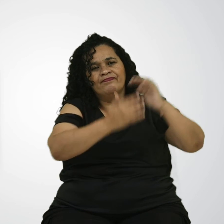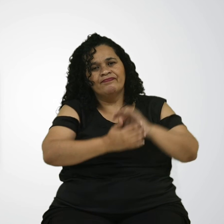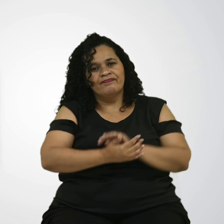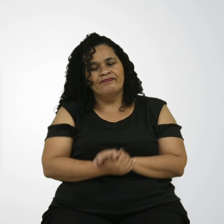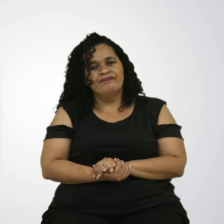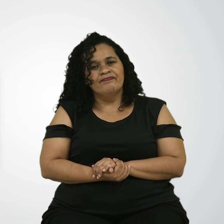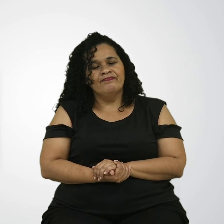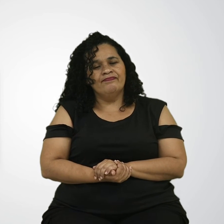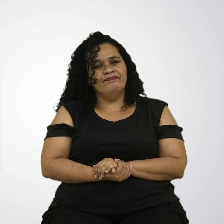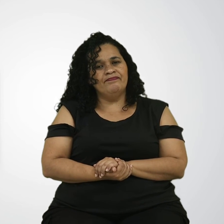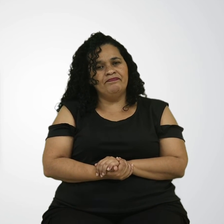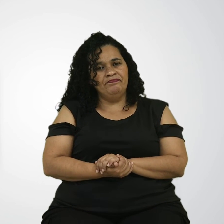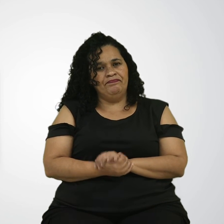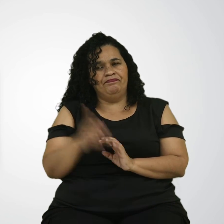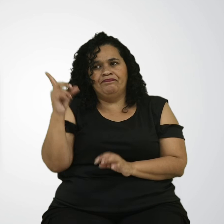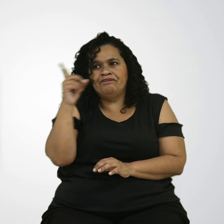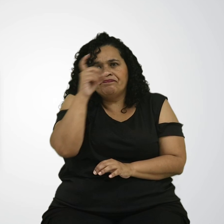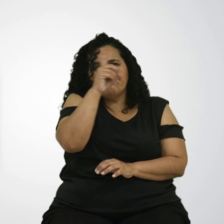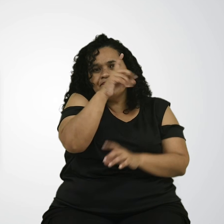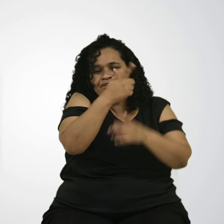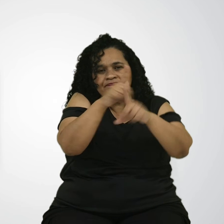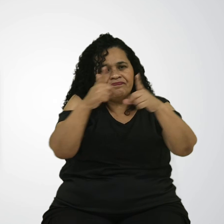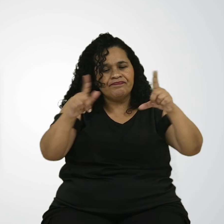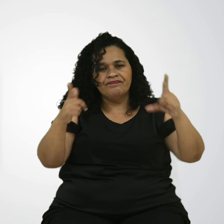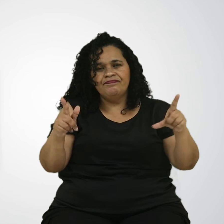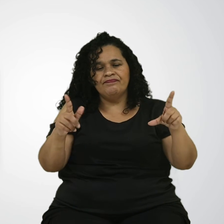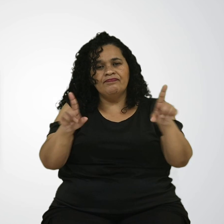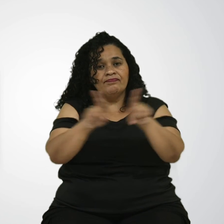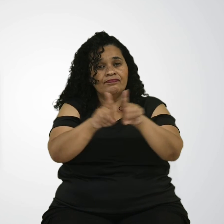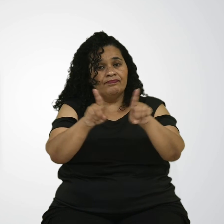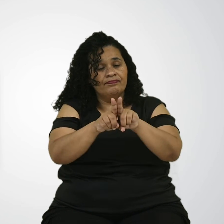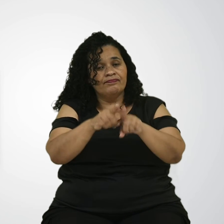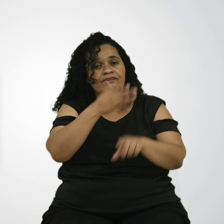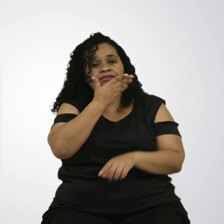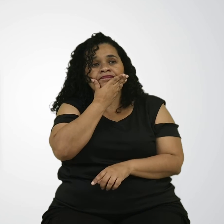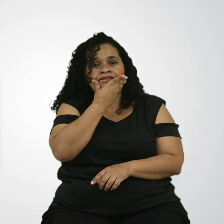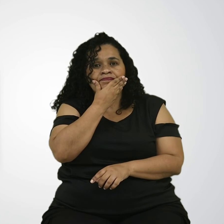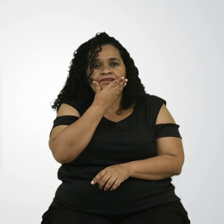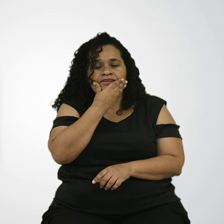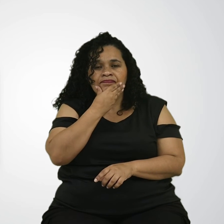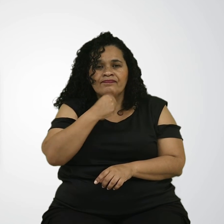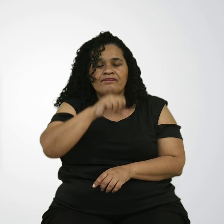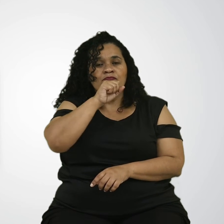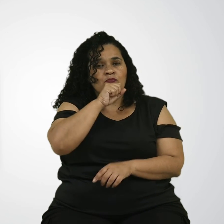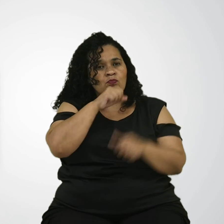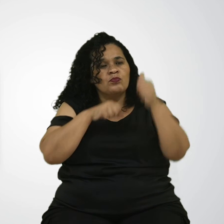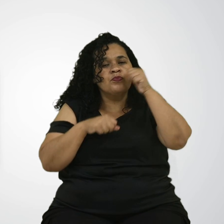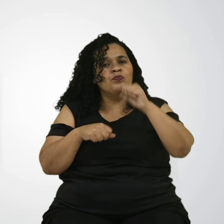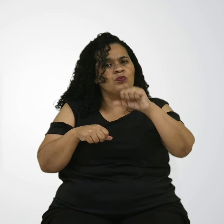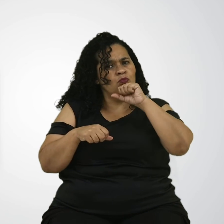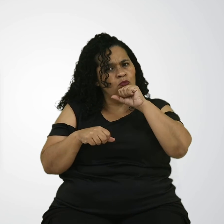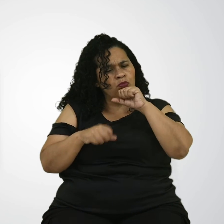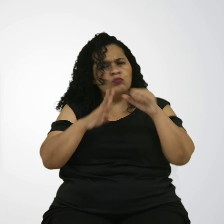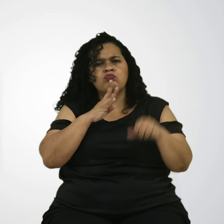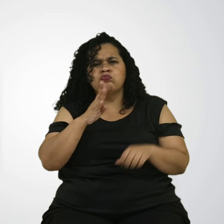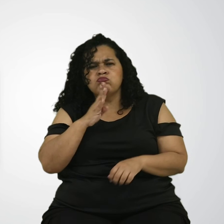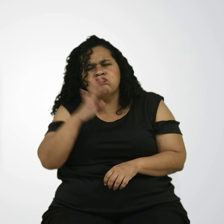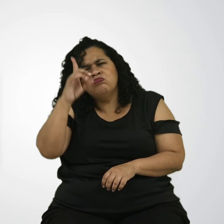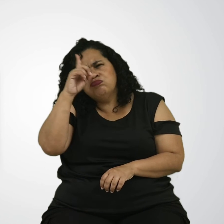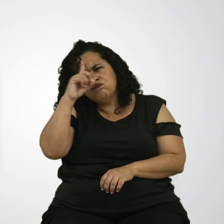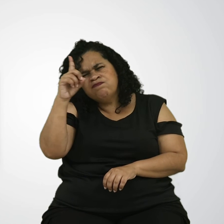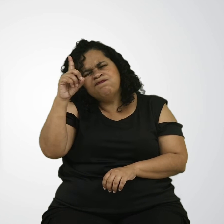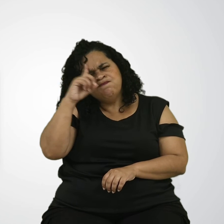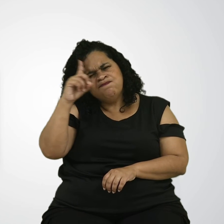Né? E pais também que venham saber aí, dia a dia,